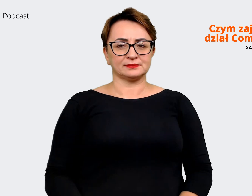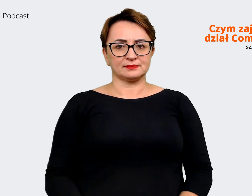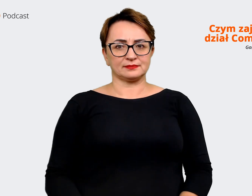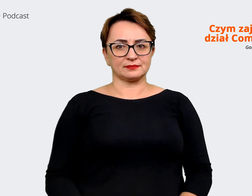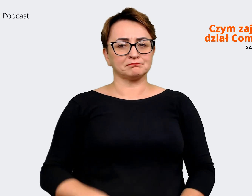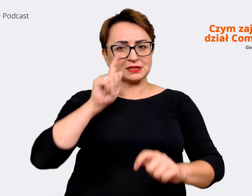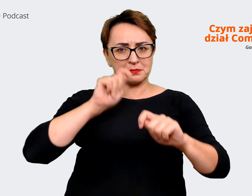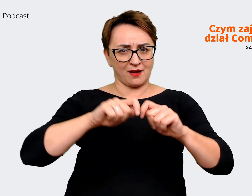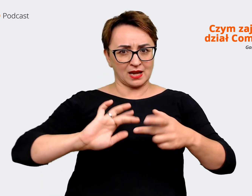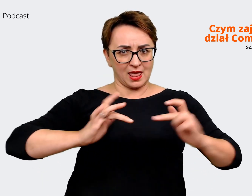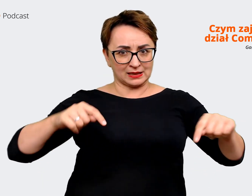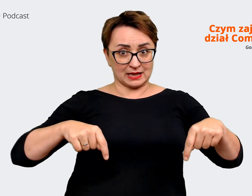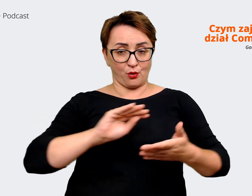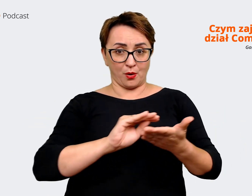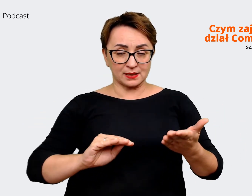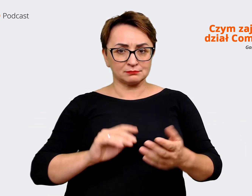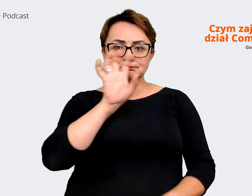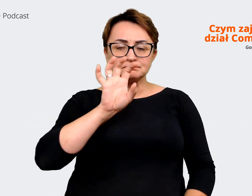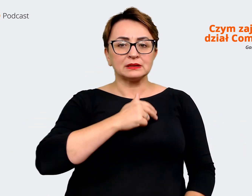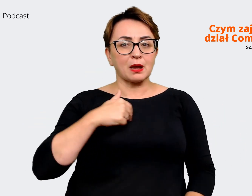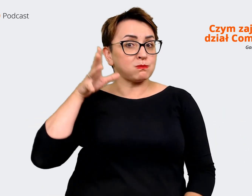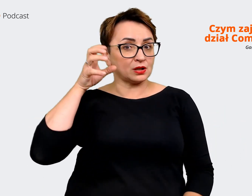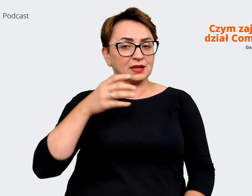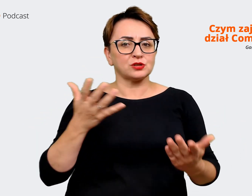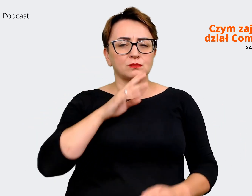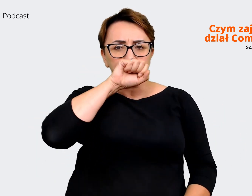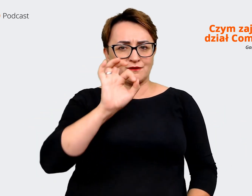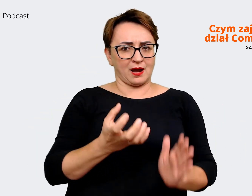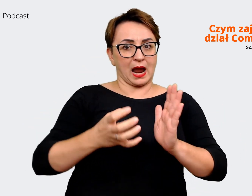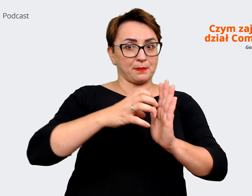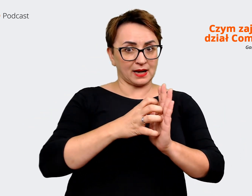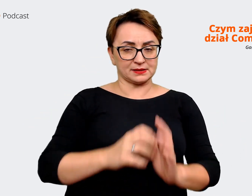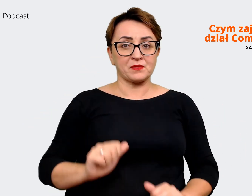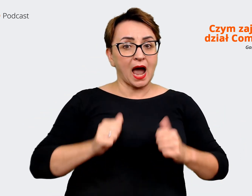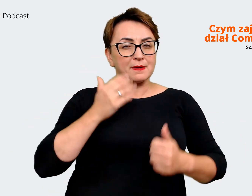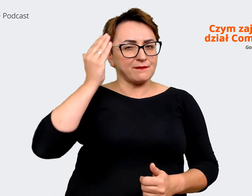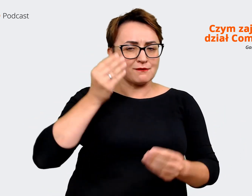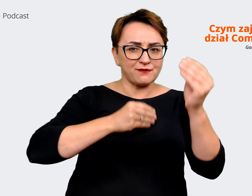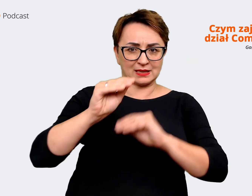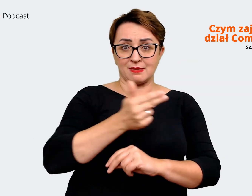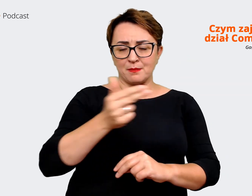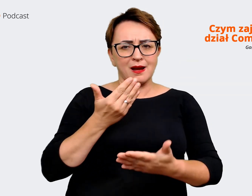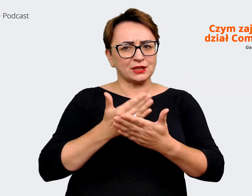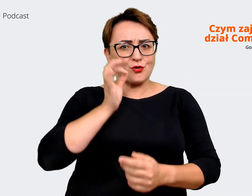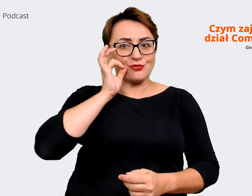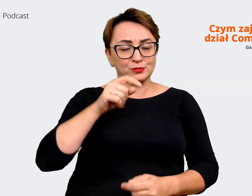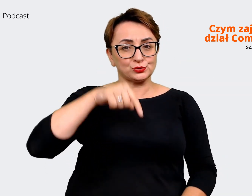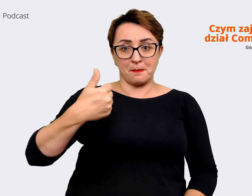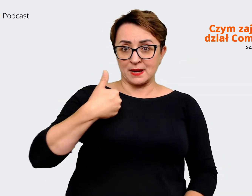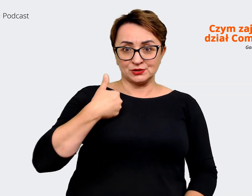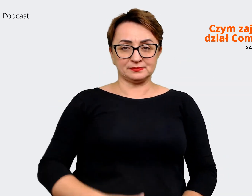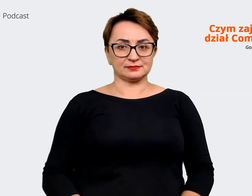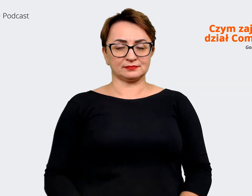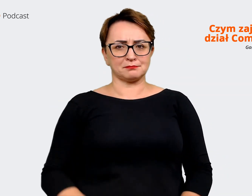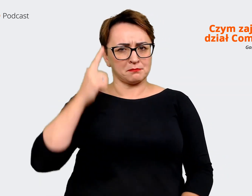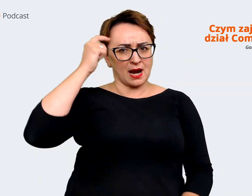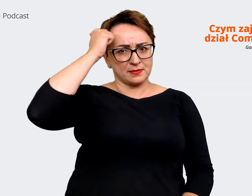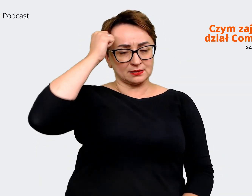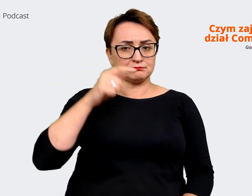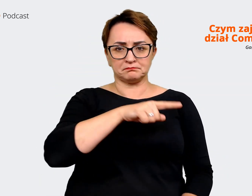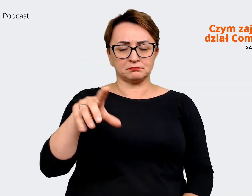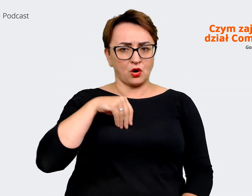dobrego i jeszcze raz dzięki. Dzięki serdeczne, trzymaj się. To już wszystko na dziś. To był Allegro Podcast. Skoro zostaliście z